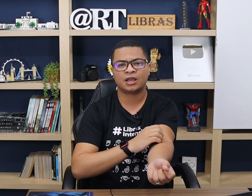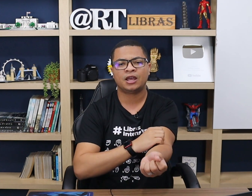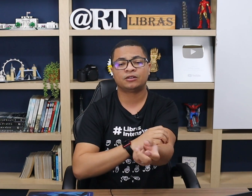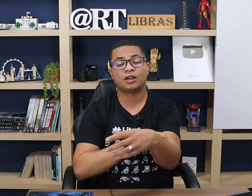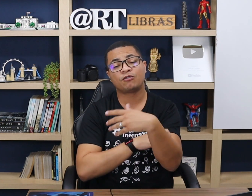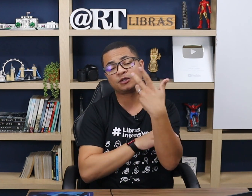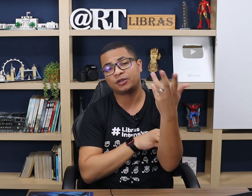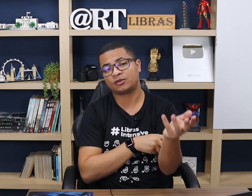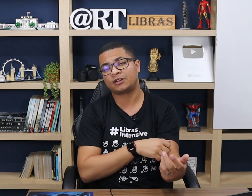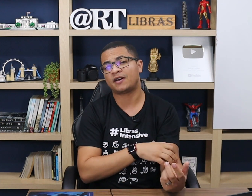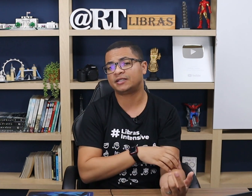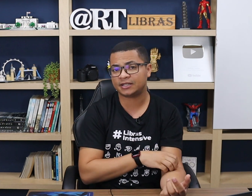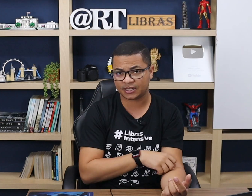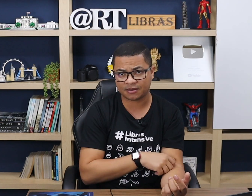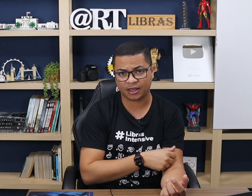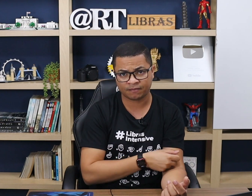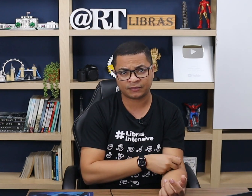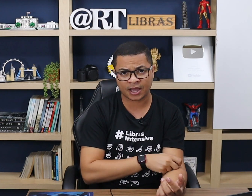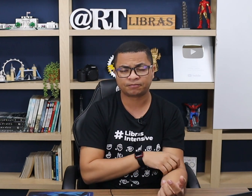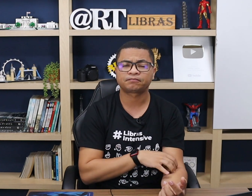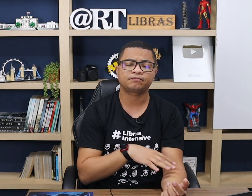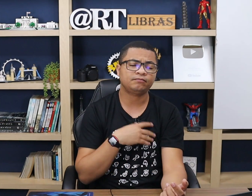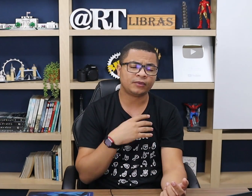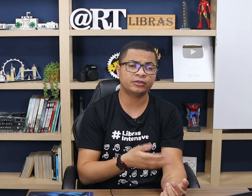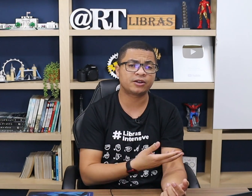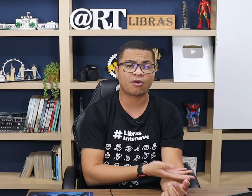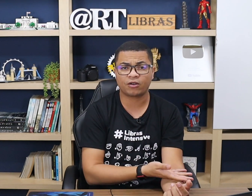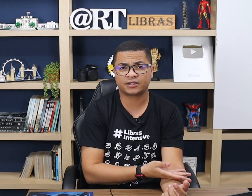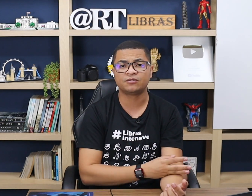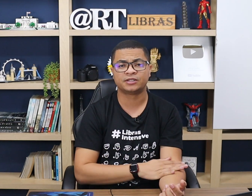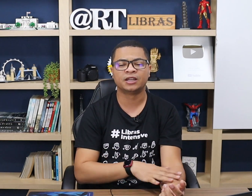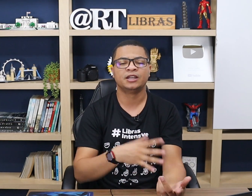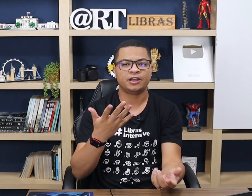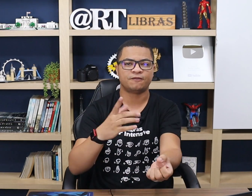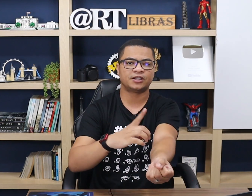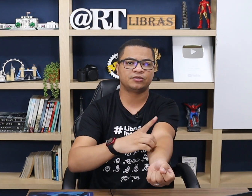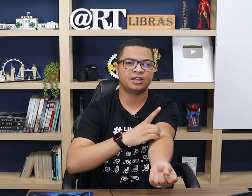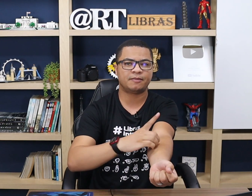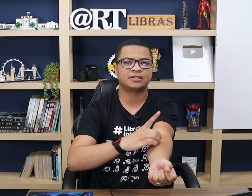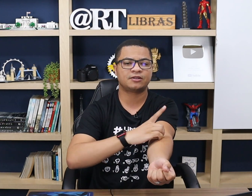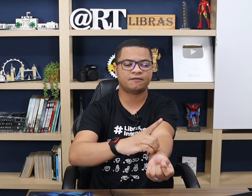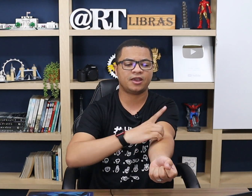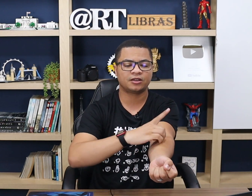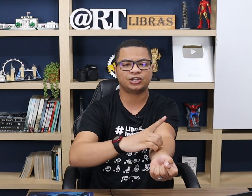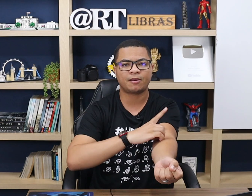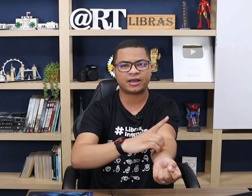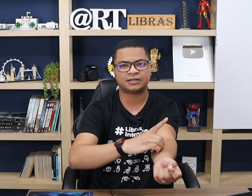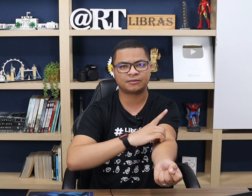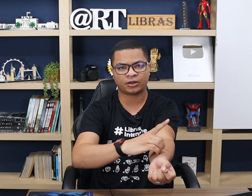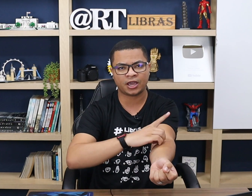Eu tenho algumas pessoas que fazem assim também tá Rodrigo Qual que você usa eu faço de passando na veia diabetes Ok